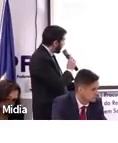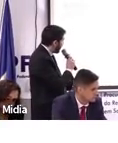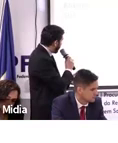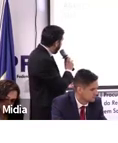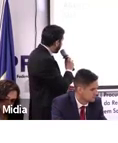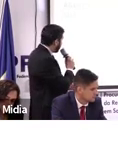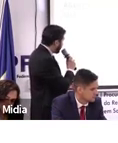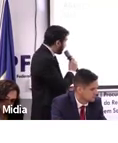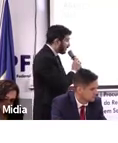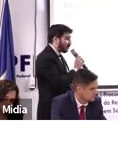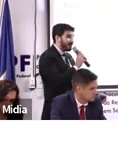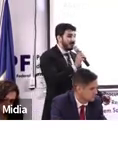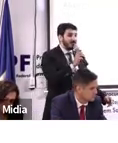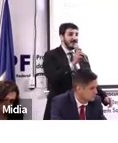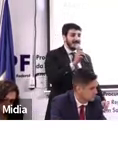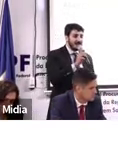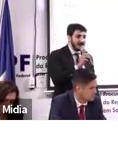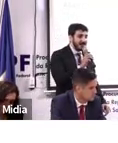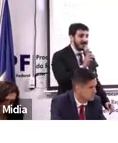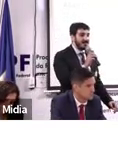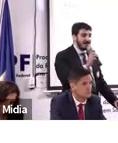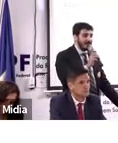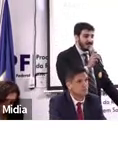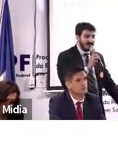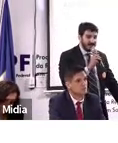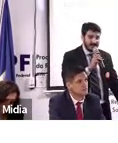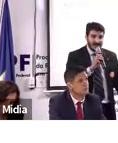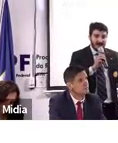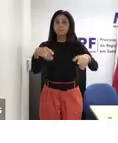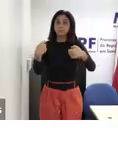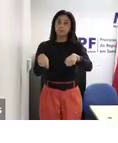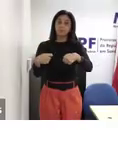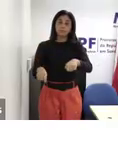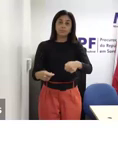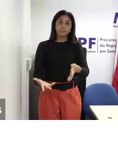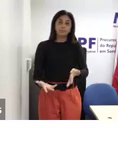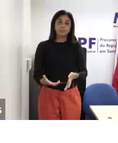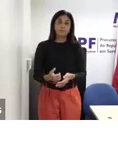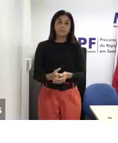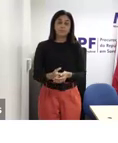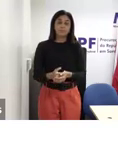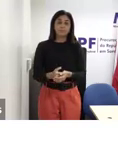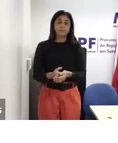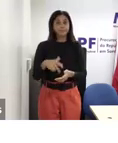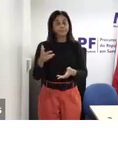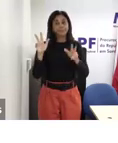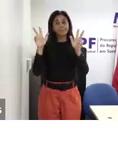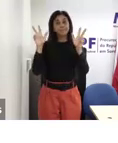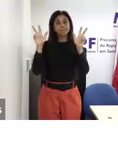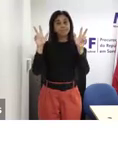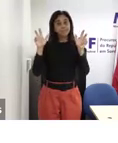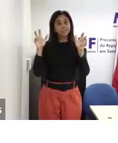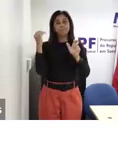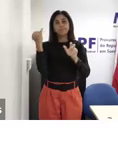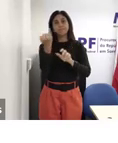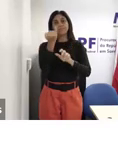exploração TRF todas as formas de violência contra crianç e adolescentes então é um tema no